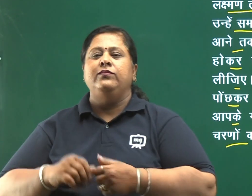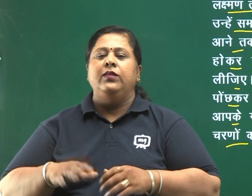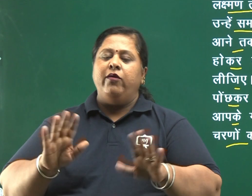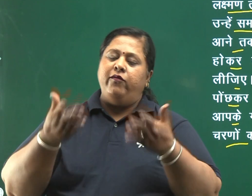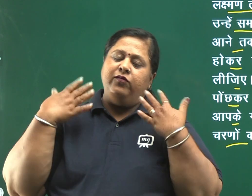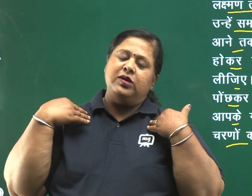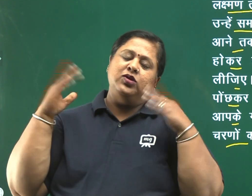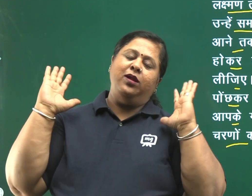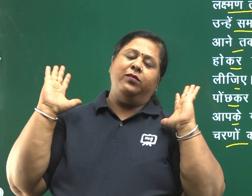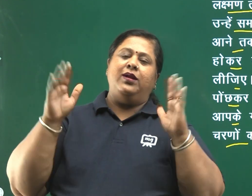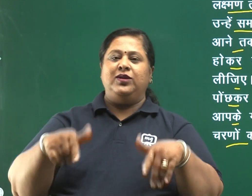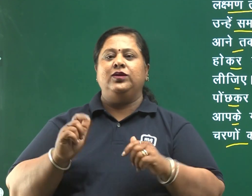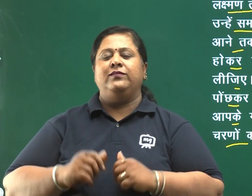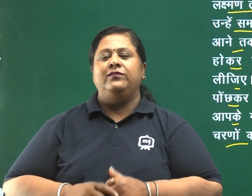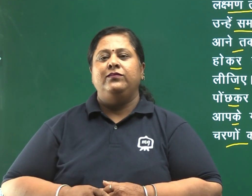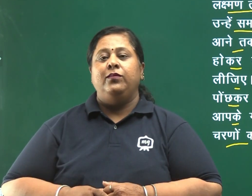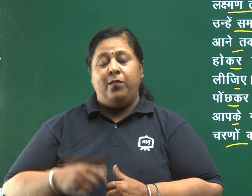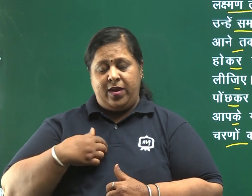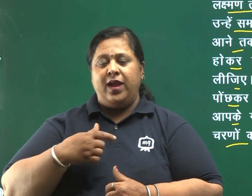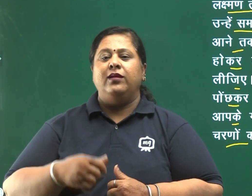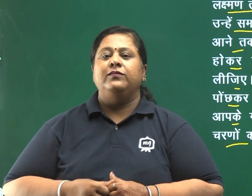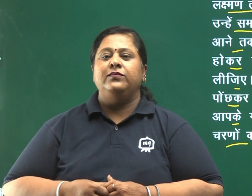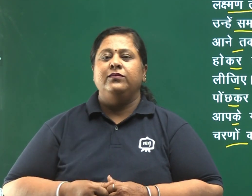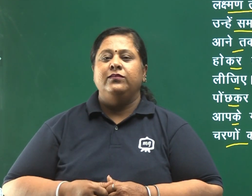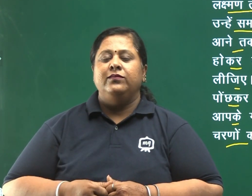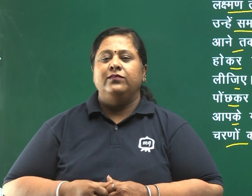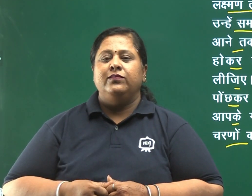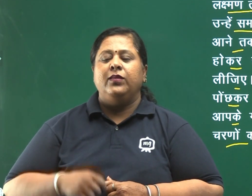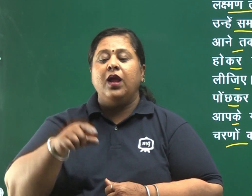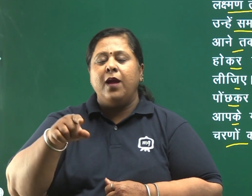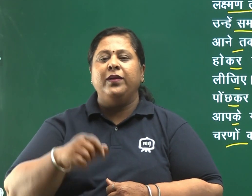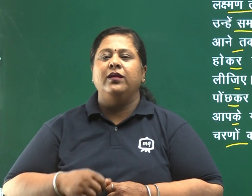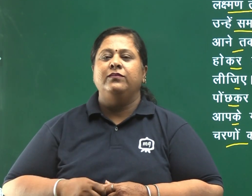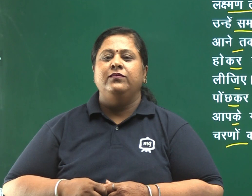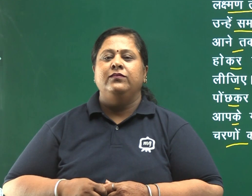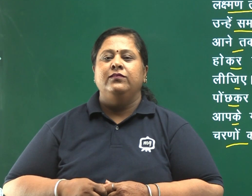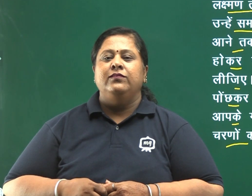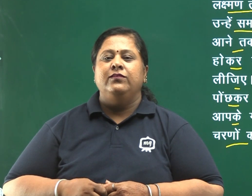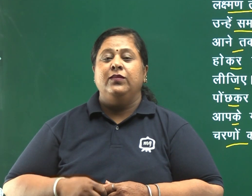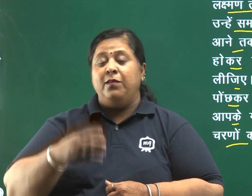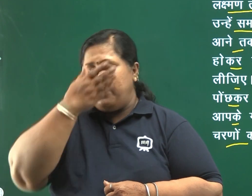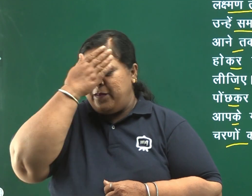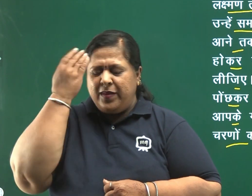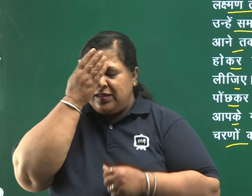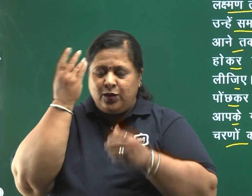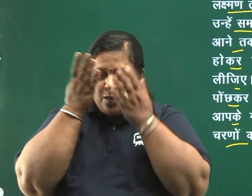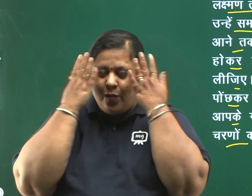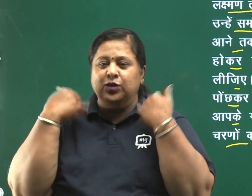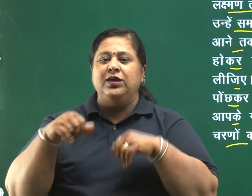थोड़ा विश्राम कर लीजिए। तब तक मैं आपके पसीने को